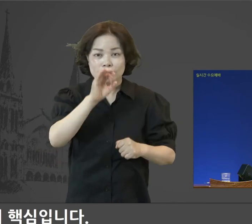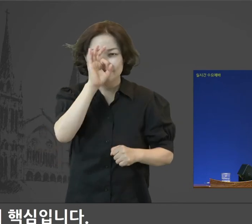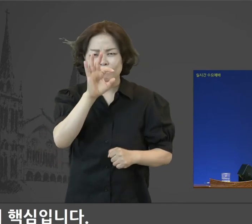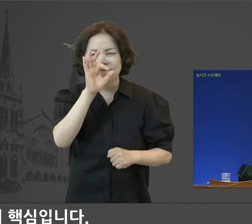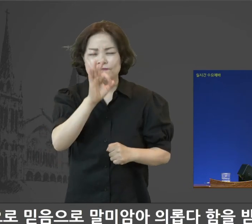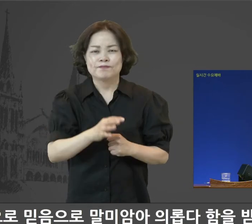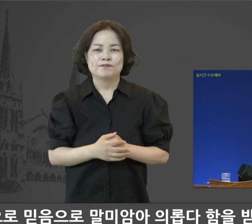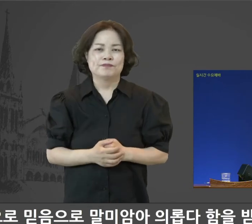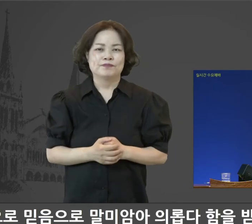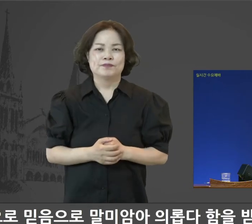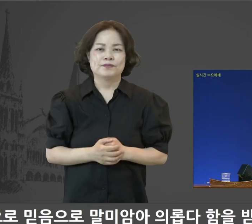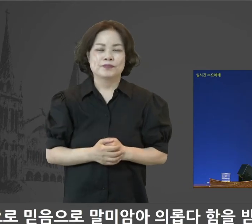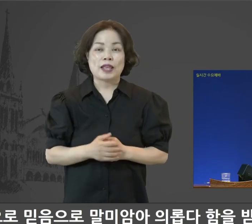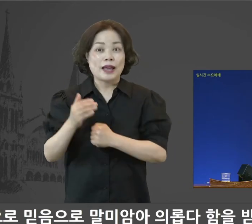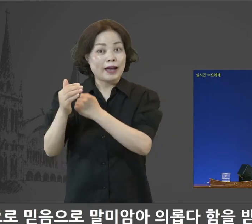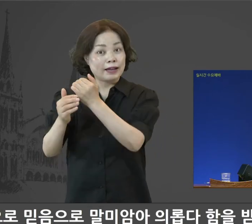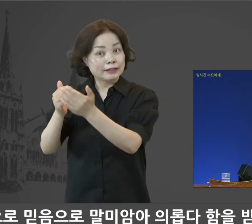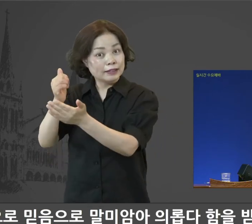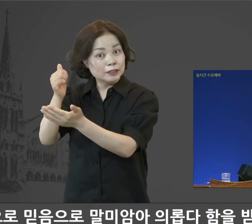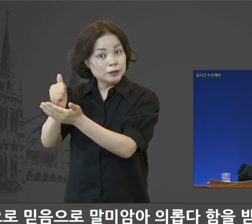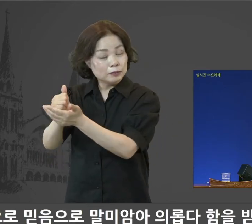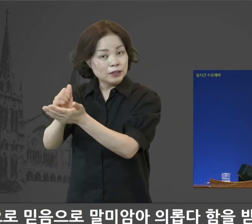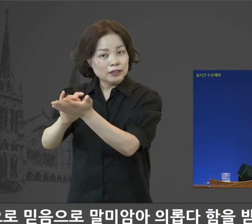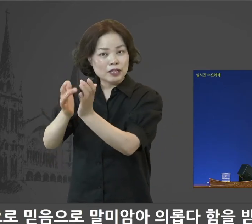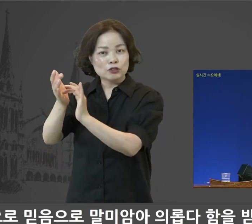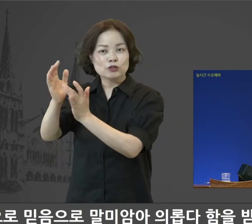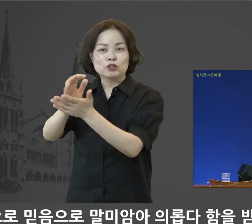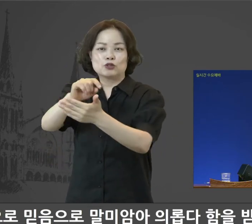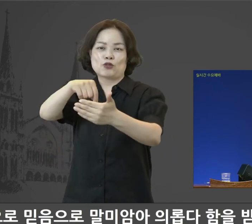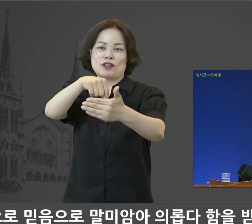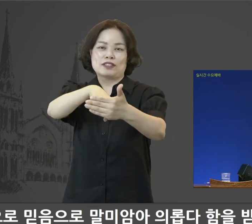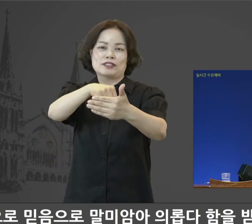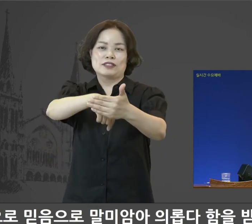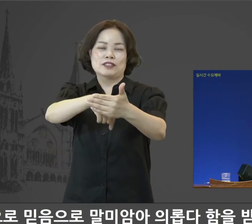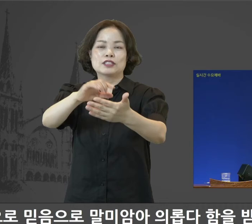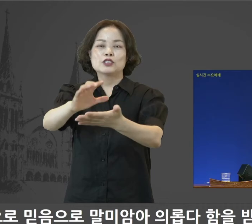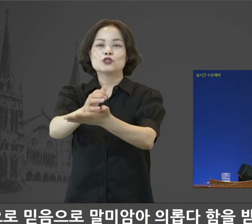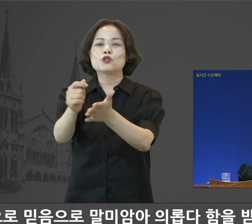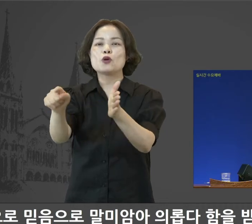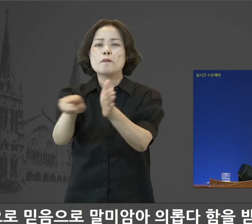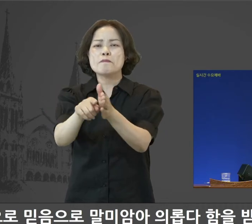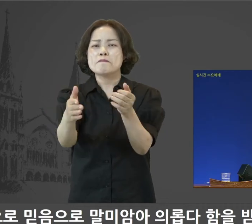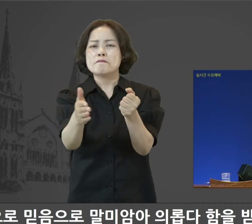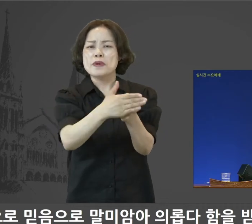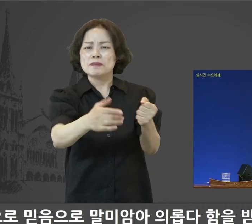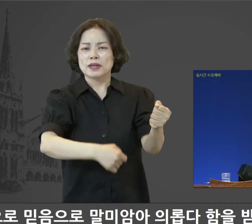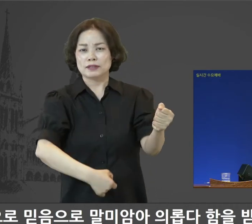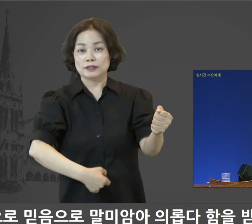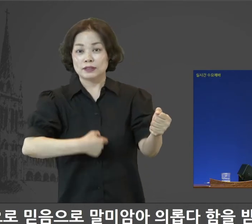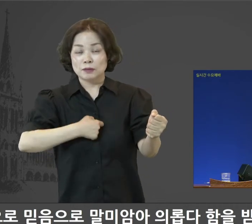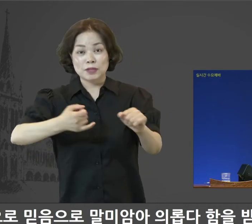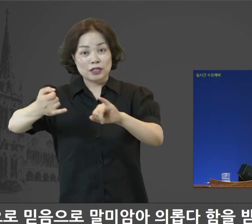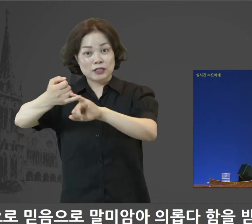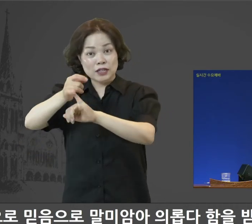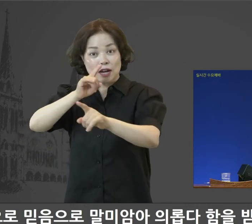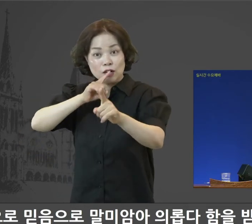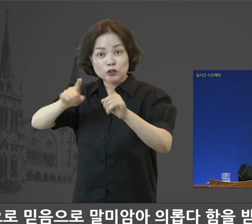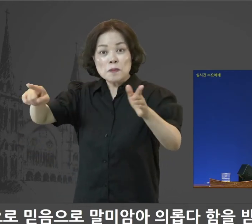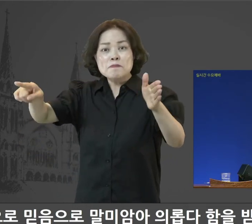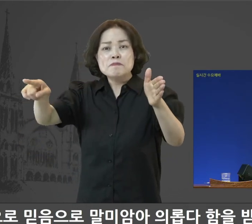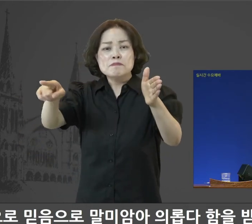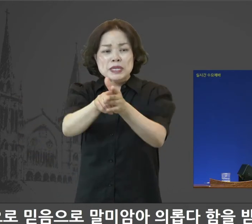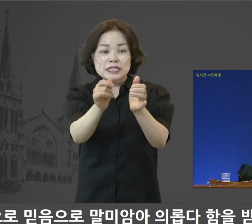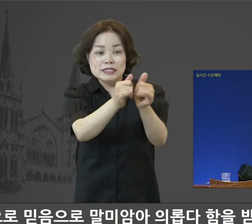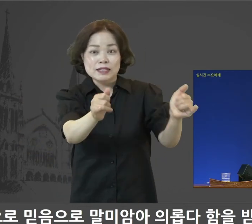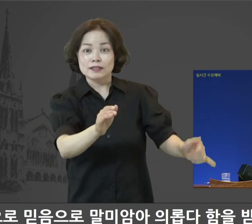않습니다. 하나님이 예수 그리스도 안에서 그리스도를 믿음으로 말미암아 의롭다 하신 그 약속의 말씀을 믿는